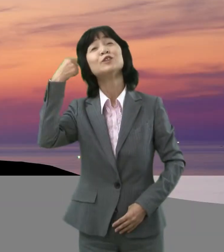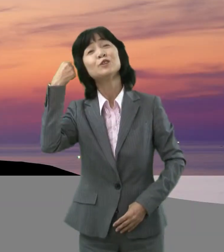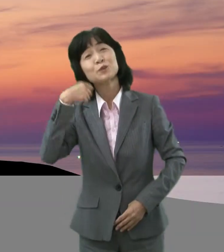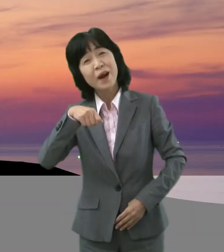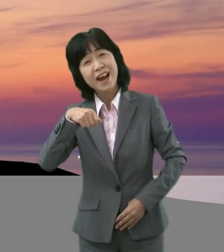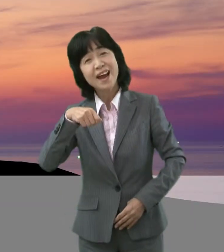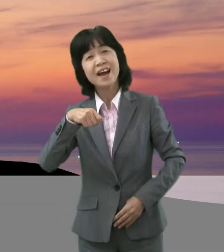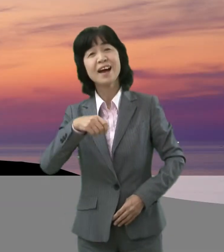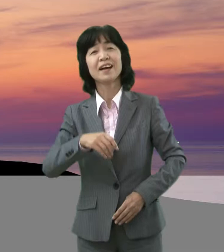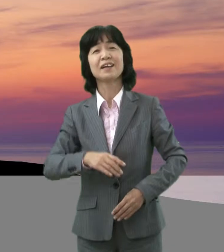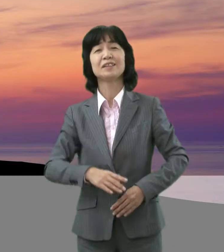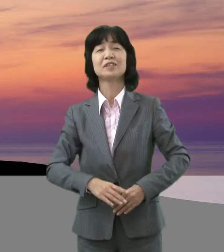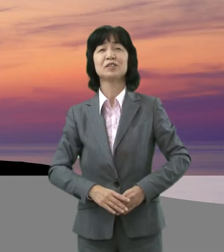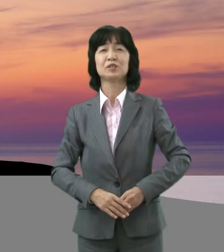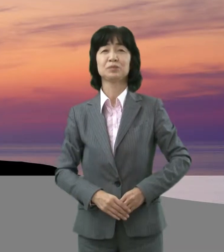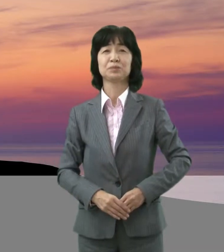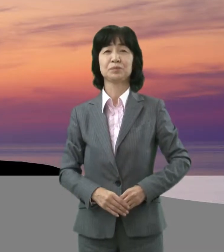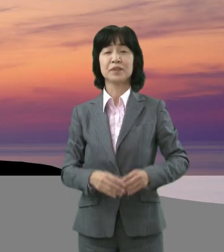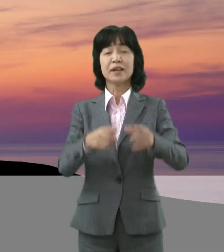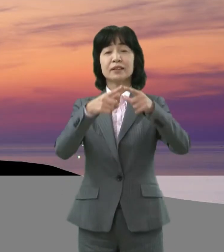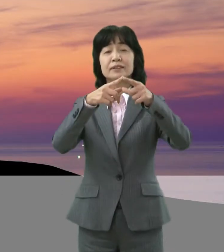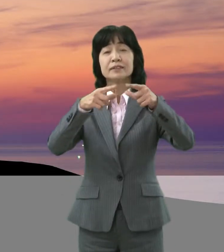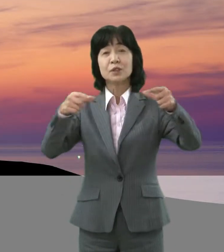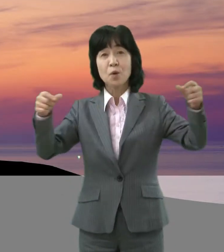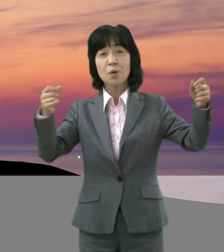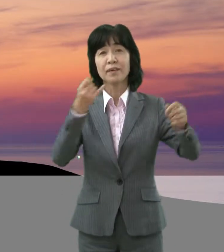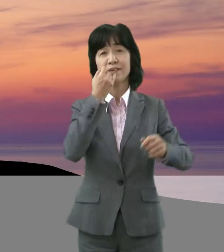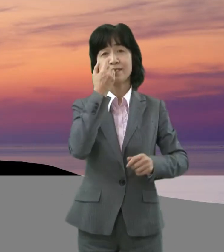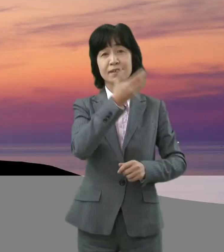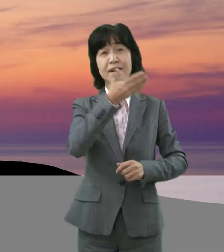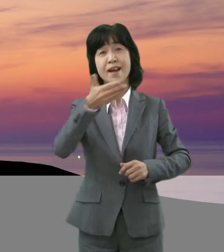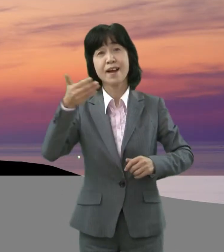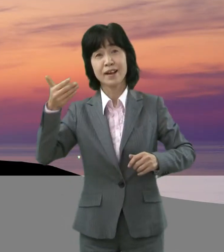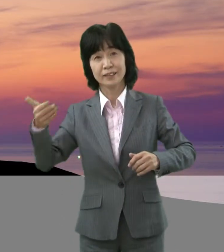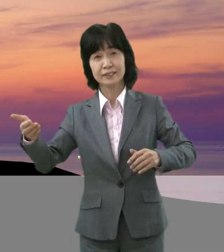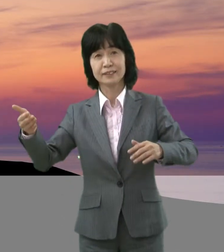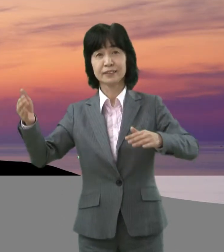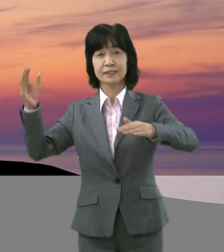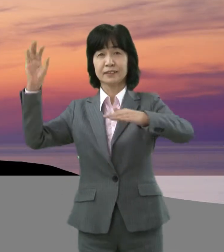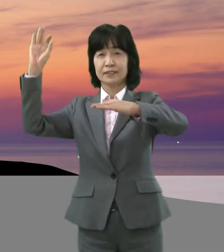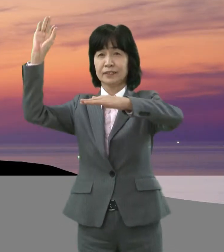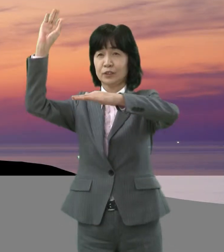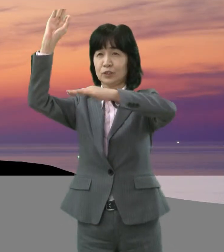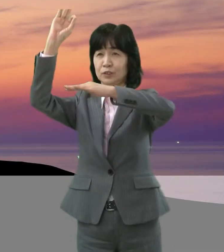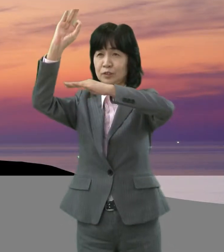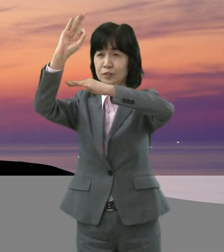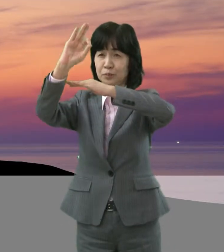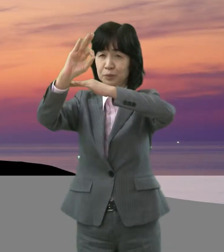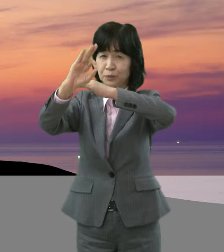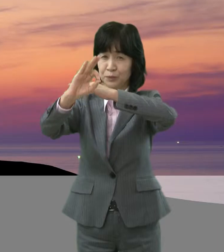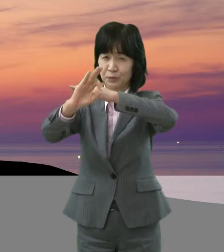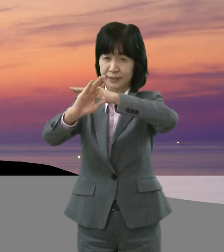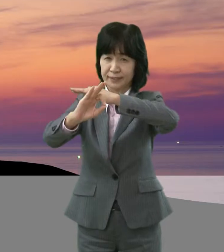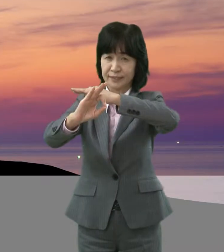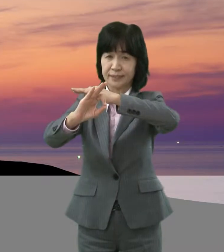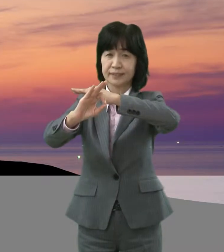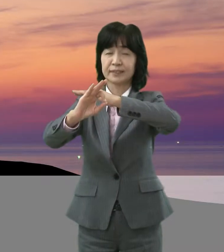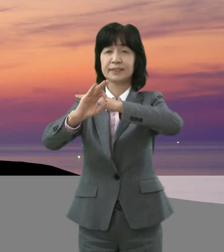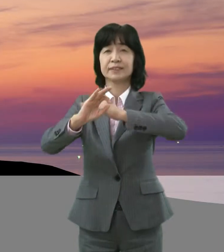夏は日本海に沈む夕日やイカ釣り船などの漁り3が早急を照らします